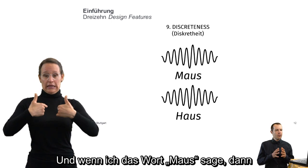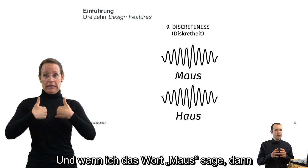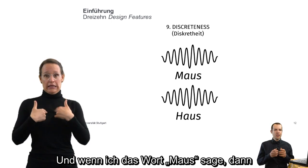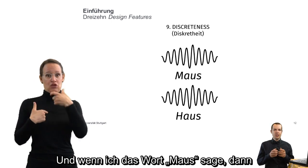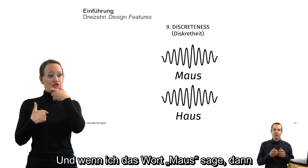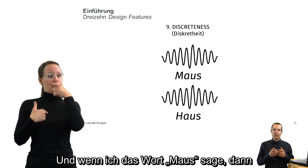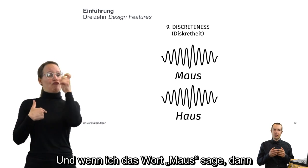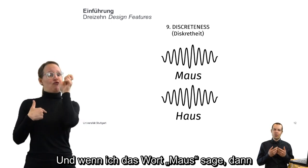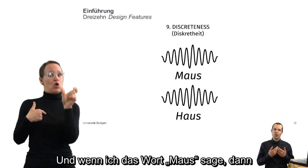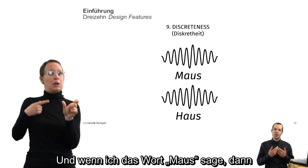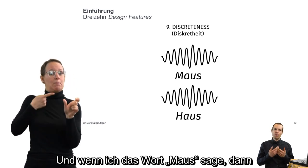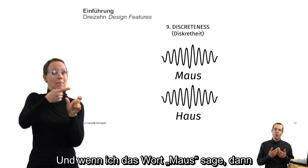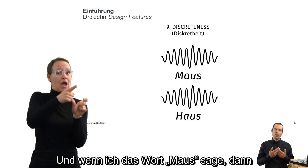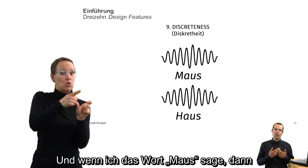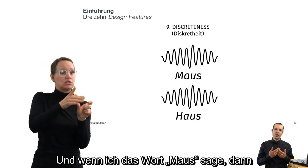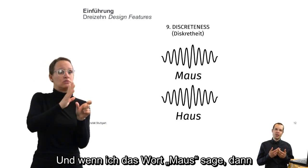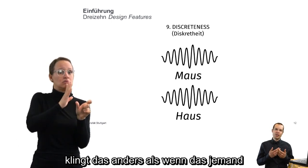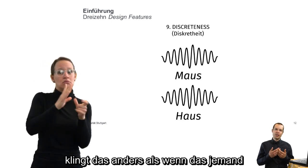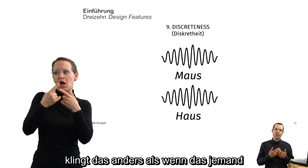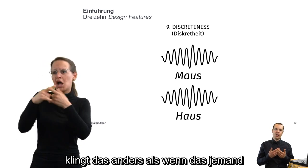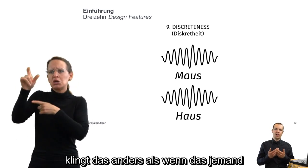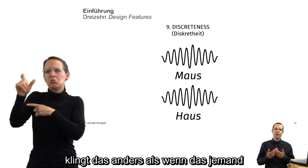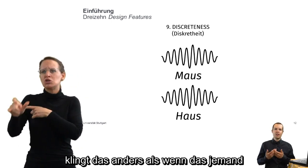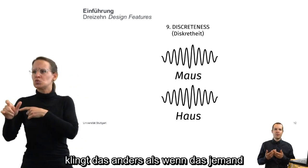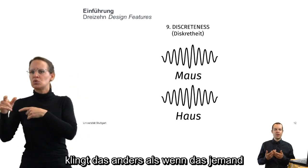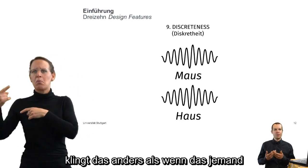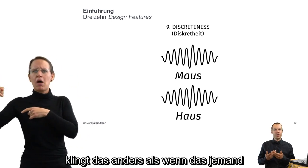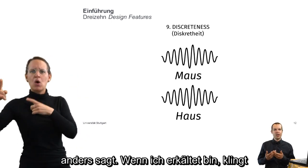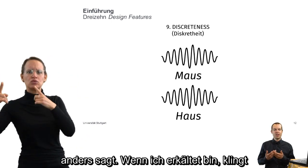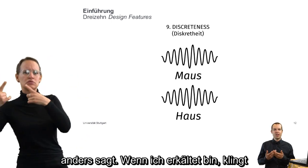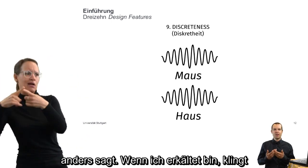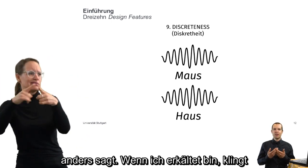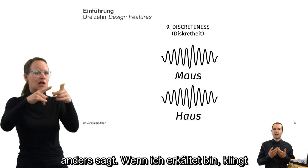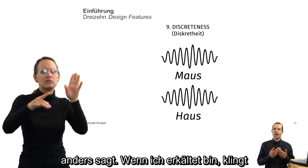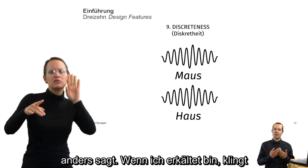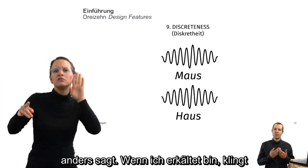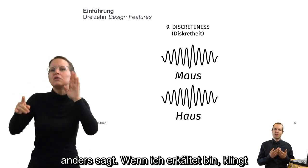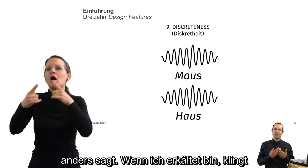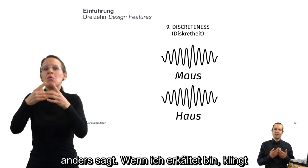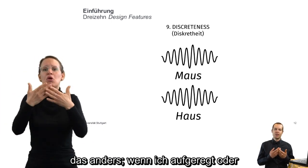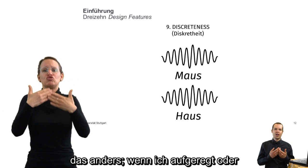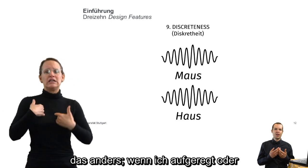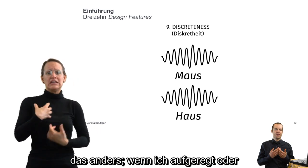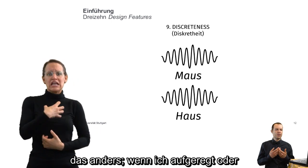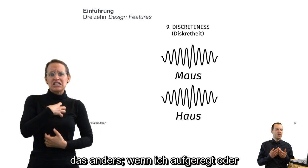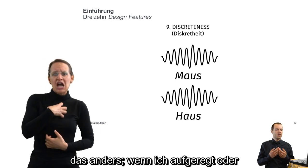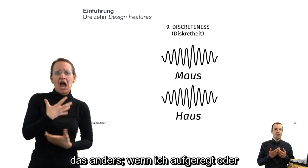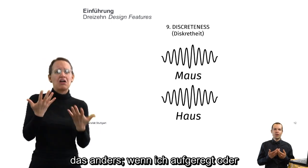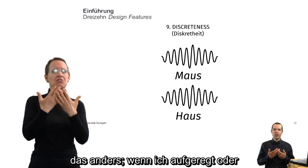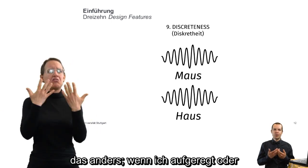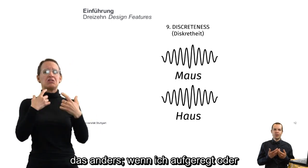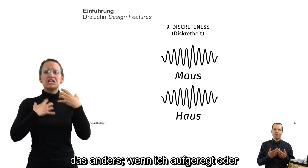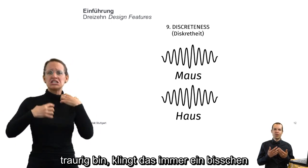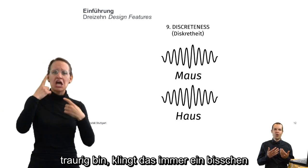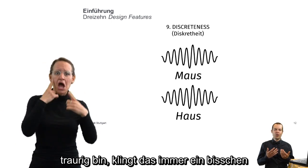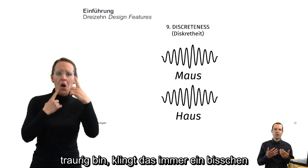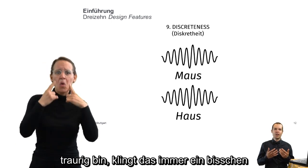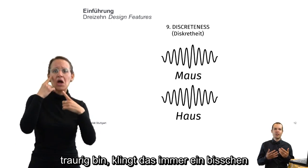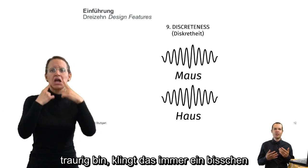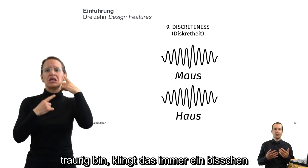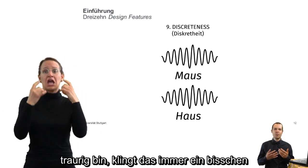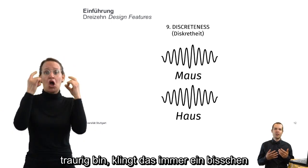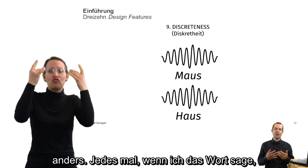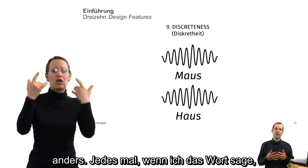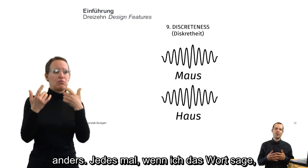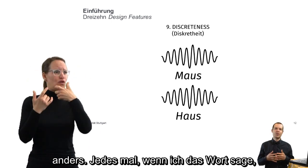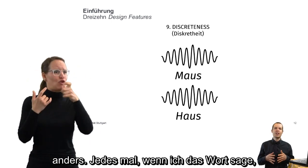Und wenn ich das Wort Maus sage, dann klingt es anders, als wenn es jemand anders sagt. Wenn ich erkältet bin, klingt es anders. Wenn ich aufgeregt bin oder traurig bin,